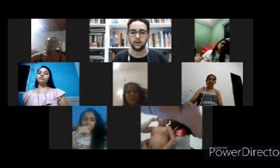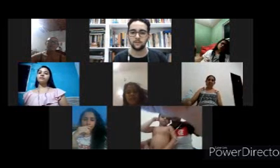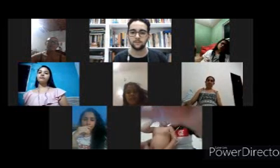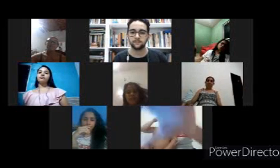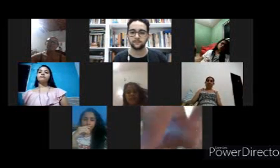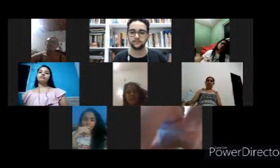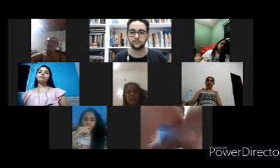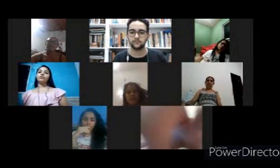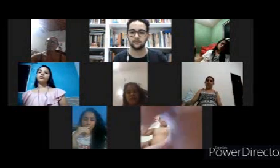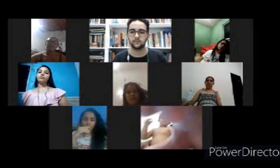Alguém?